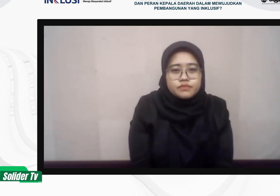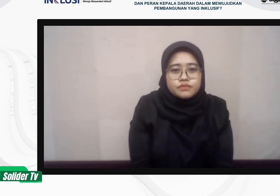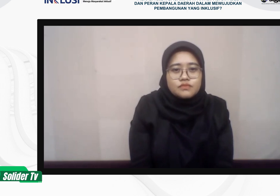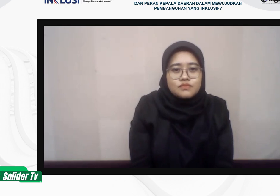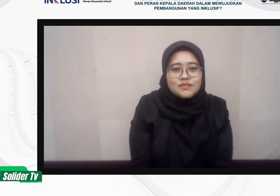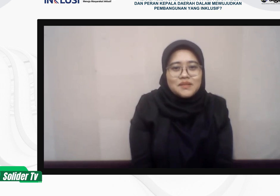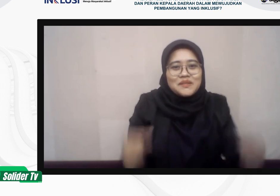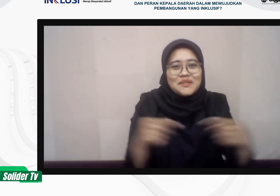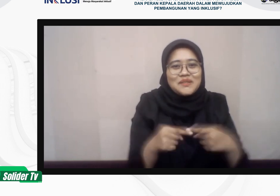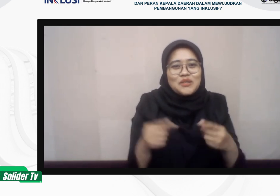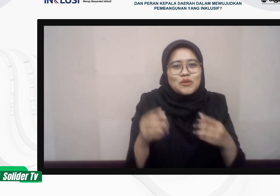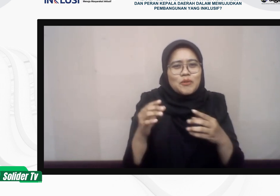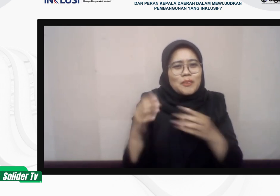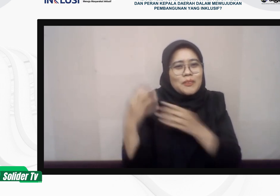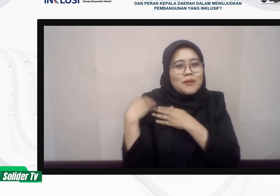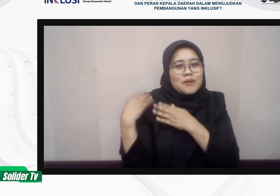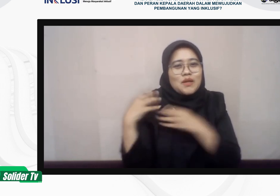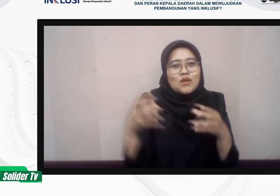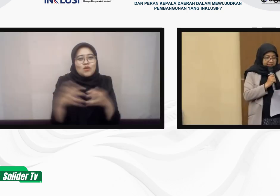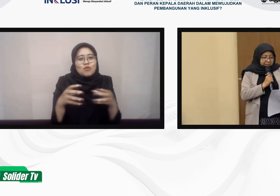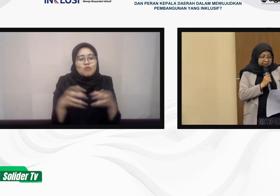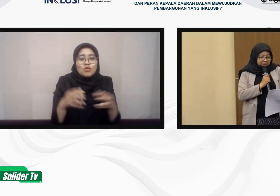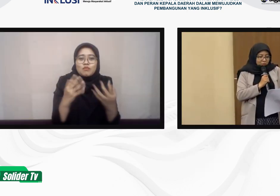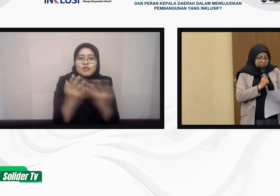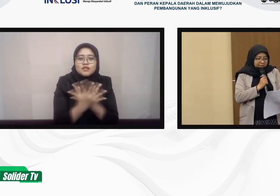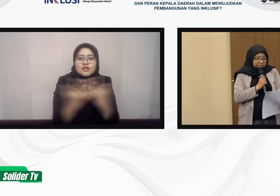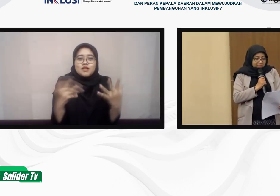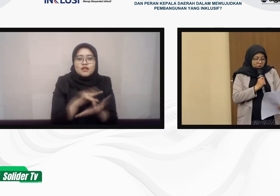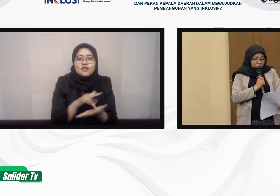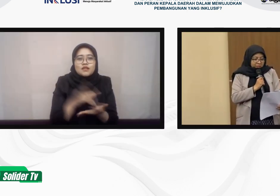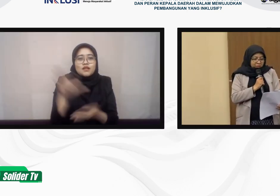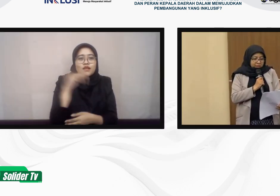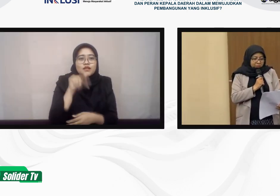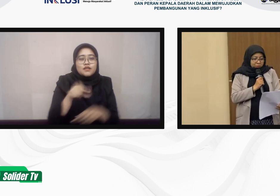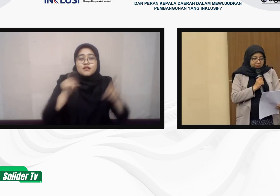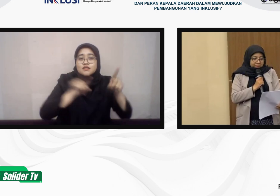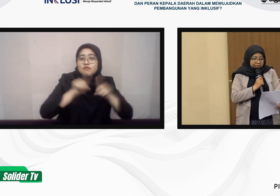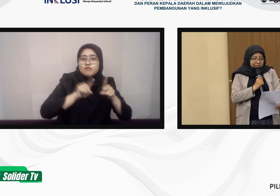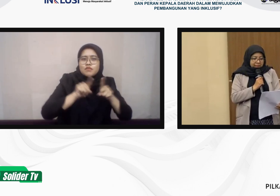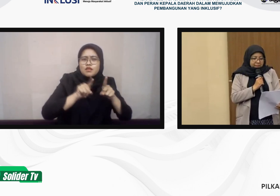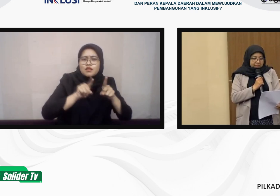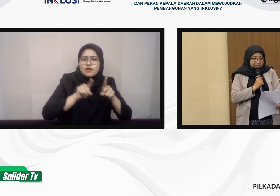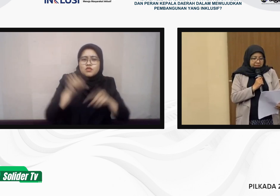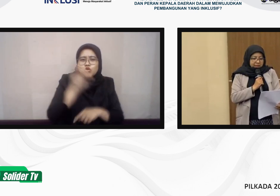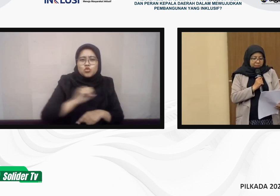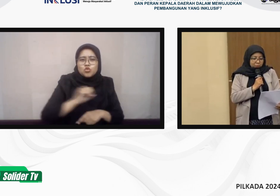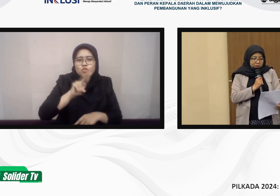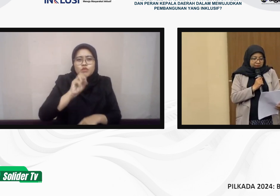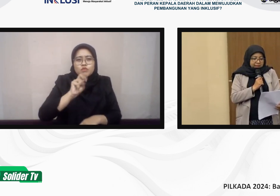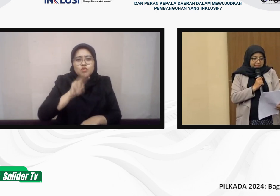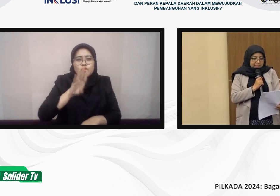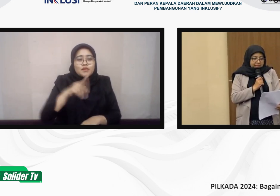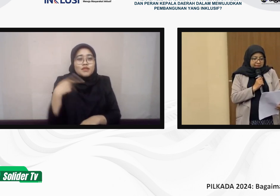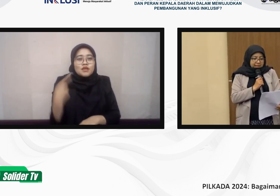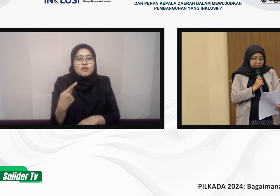kelompok masyarakat rentan. Hari ini pada Jumat 11 Oktober 2024 kami, 32